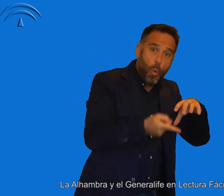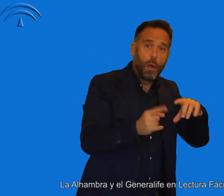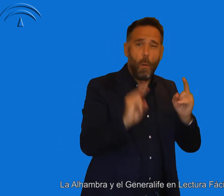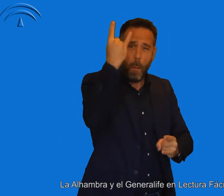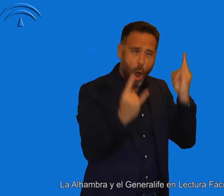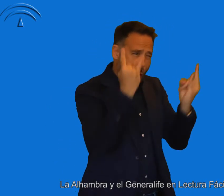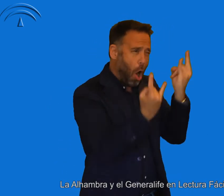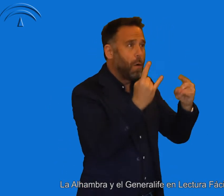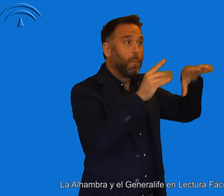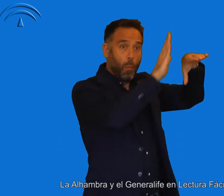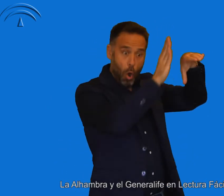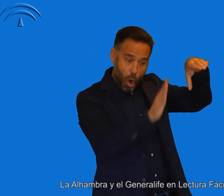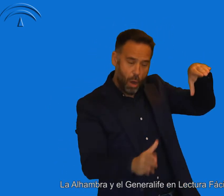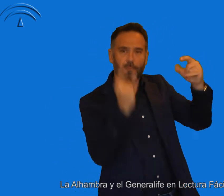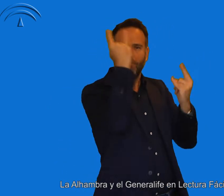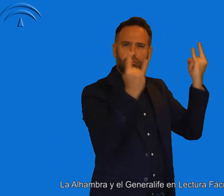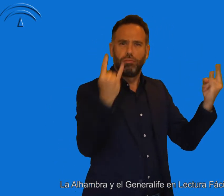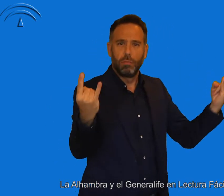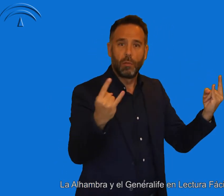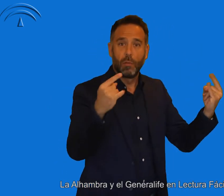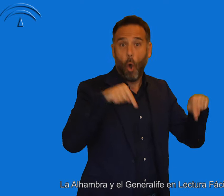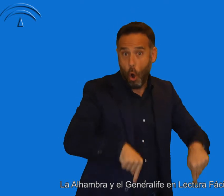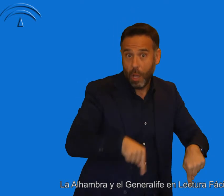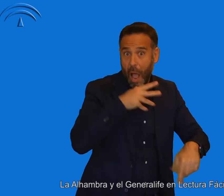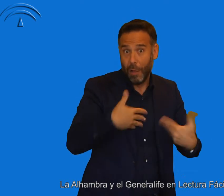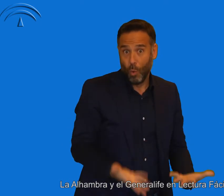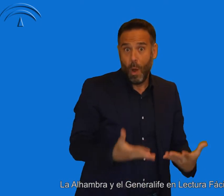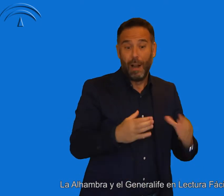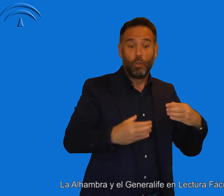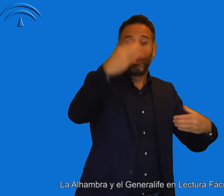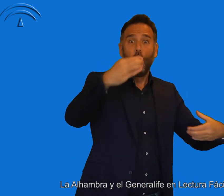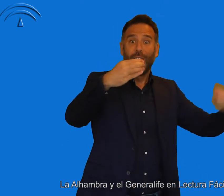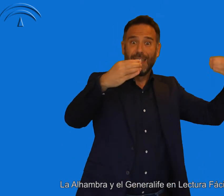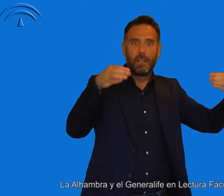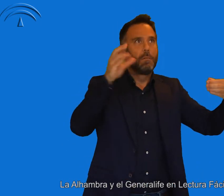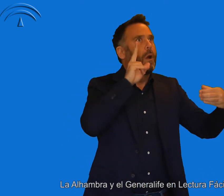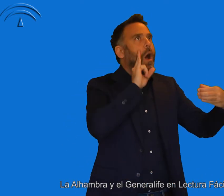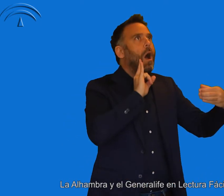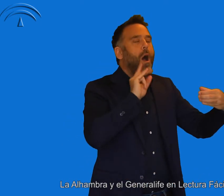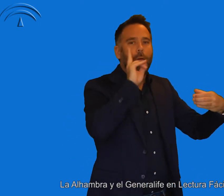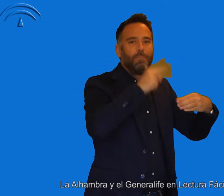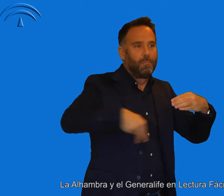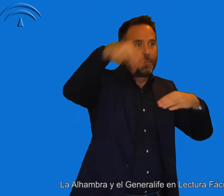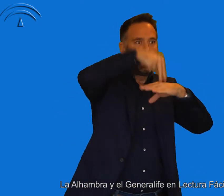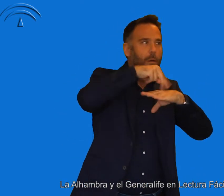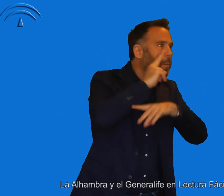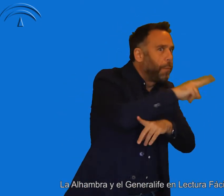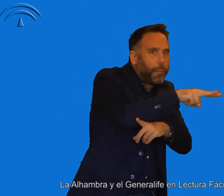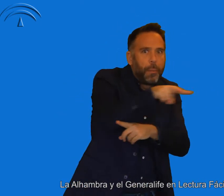defensivos y cubrieron de bosques la colina de la Alhambra. Hoy, las torres de la fortaleza son